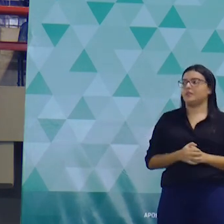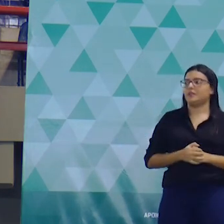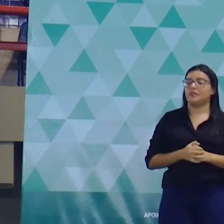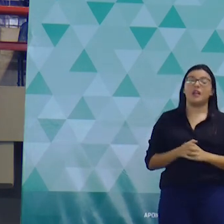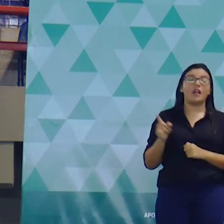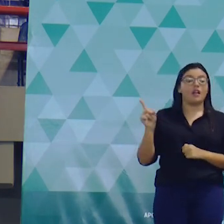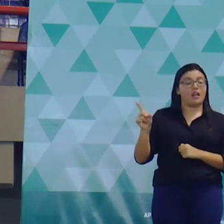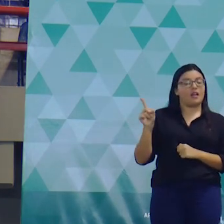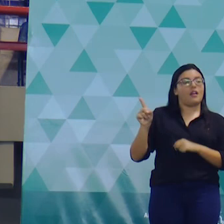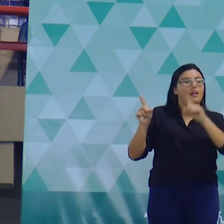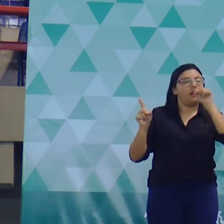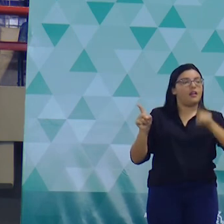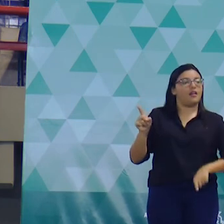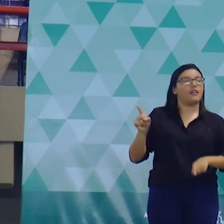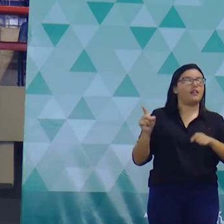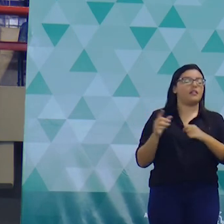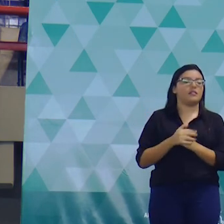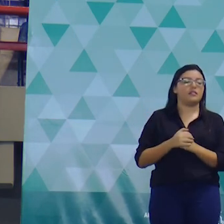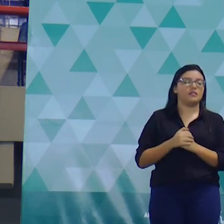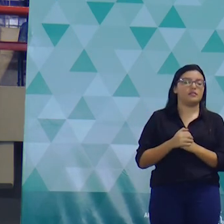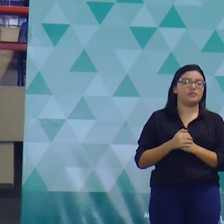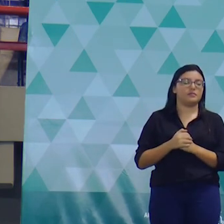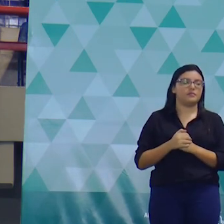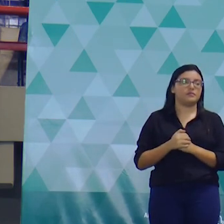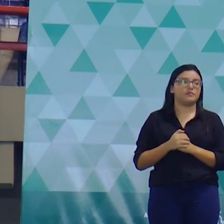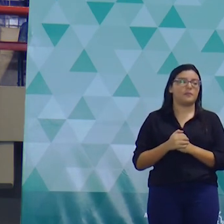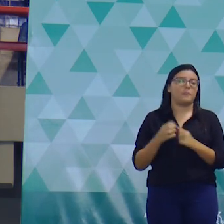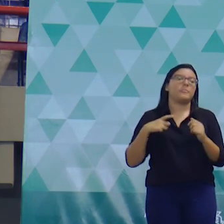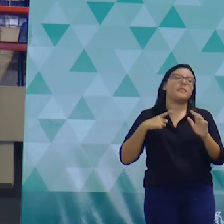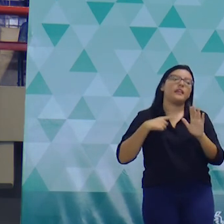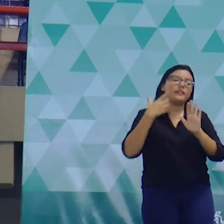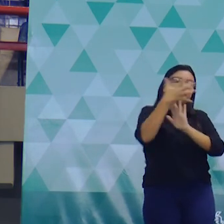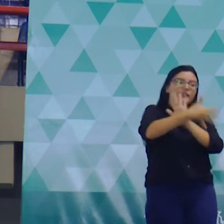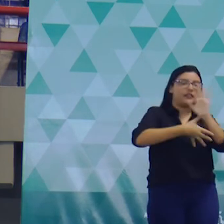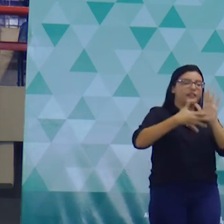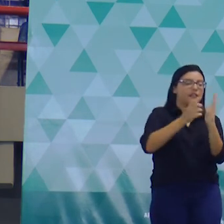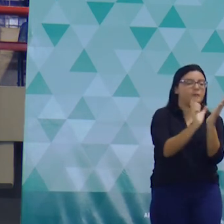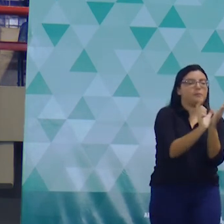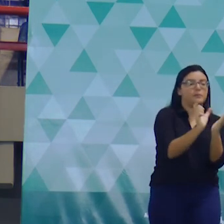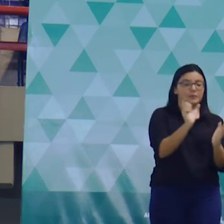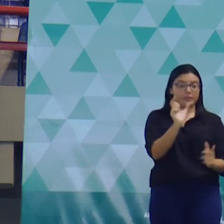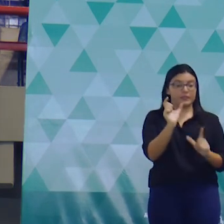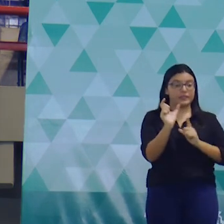essa equação ela foi descrita no texto.